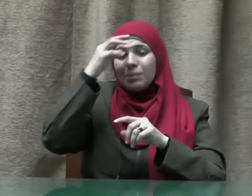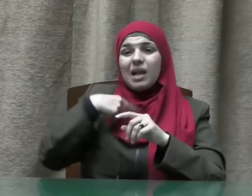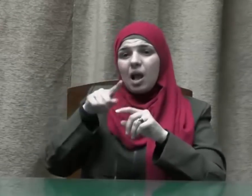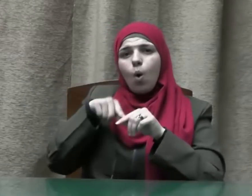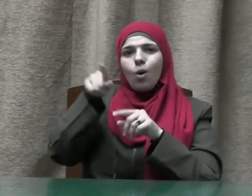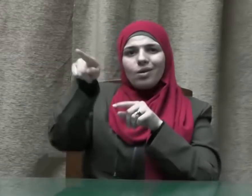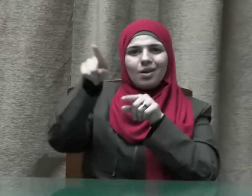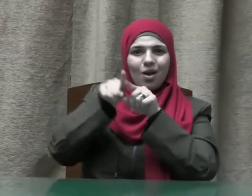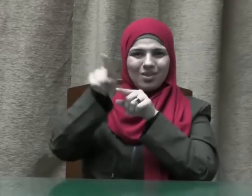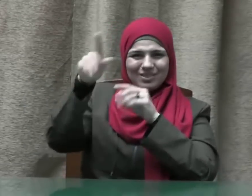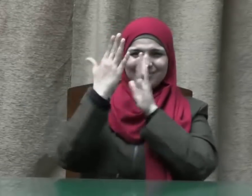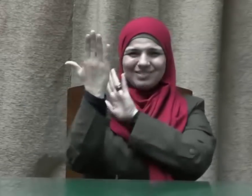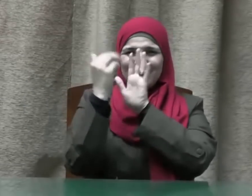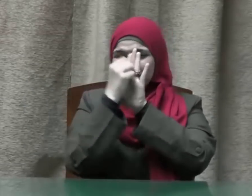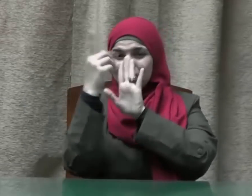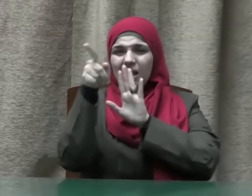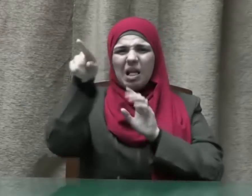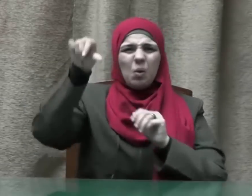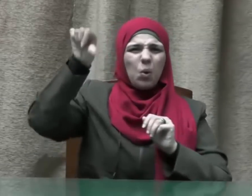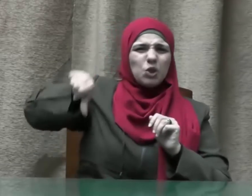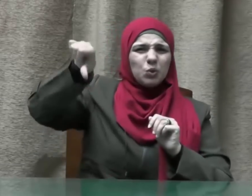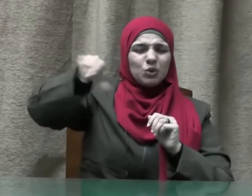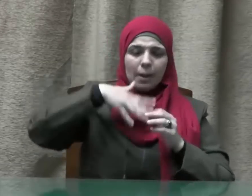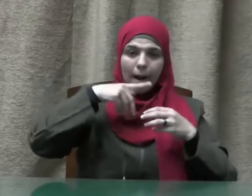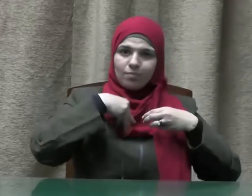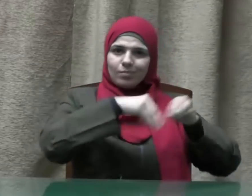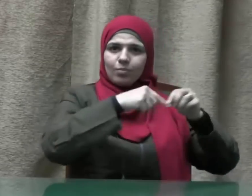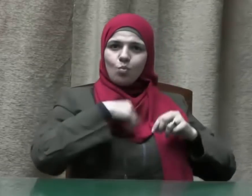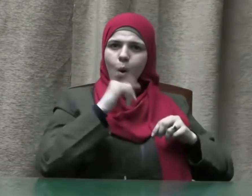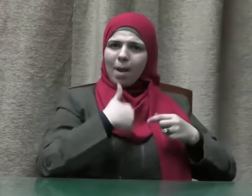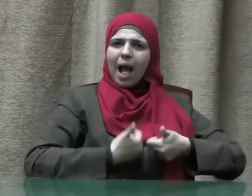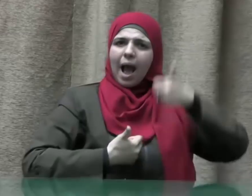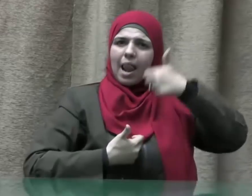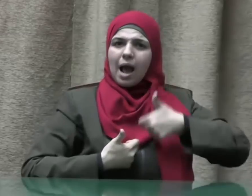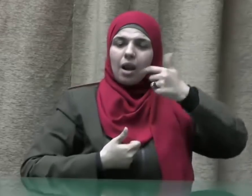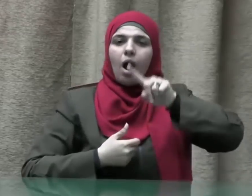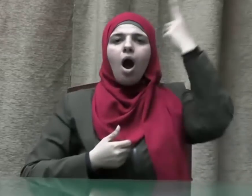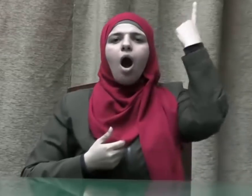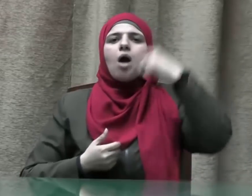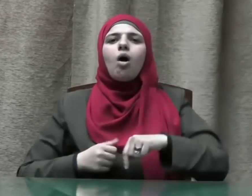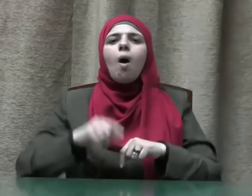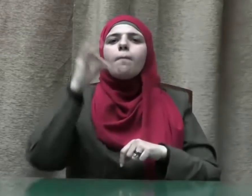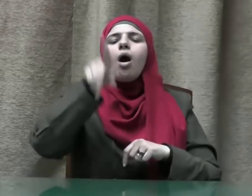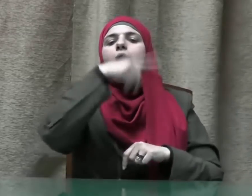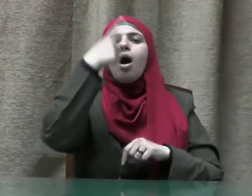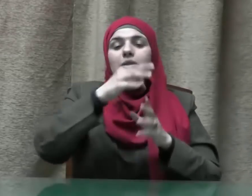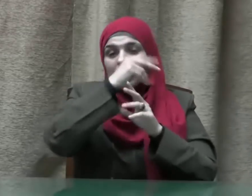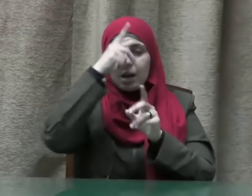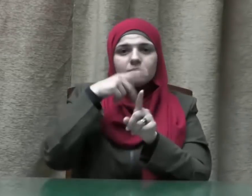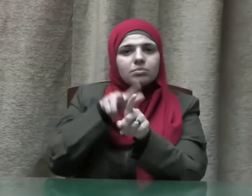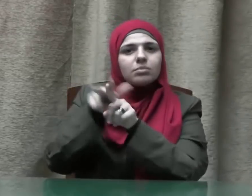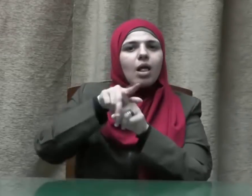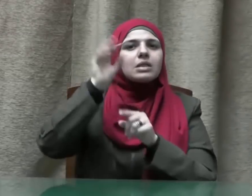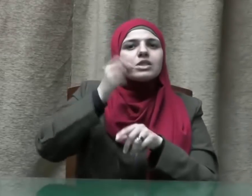أخيه فيعيبها حتى يبيع سلعته ومن صور التعدي على حقوق الآخرين